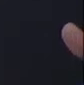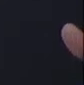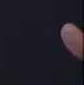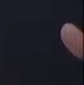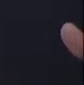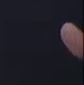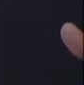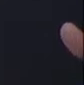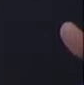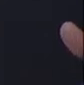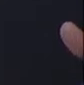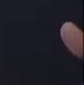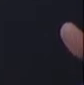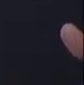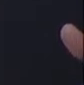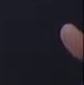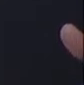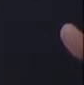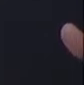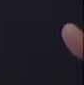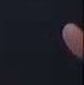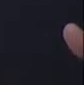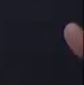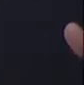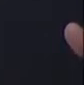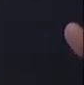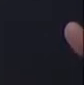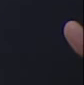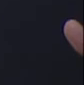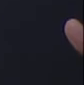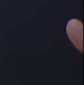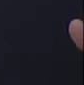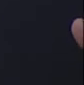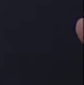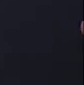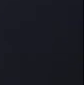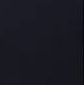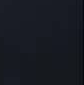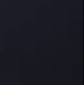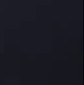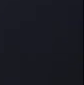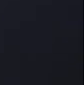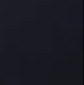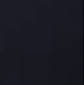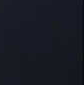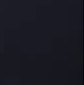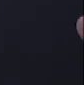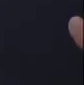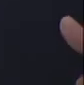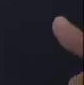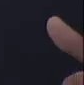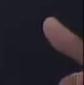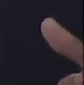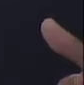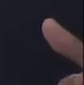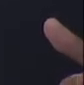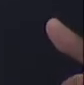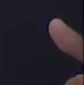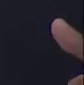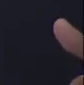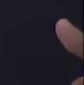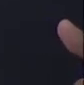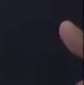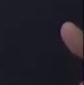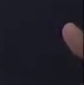intensos como outras cidades, outras capitais que dependem mais da malha rodoviária. E aqui participamos do movimento? Sim.